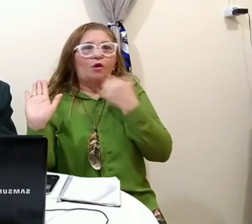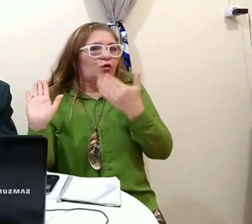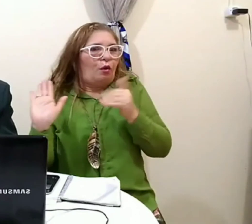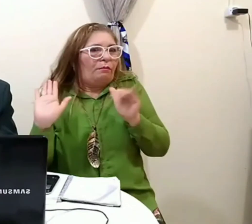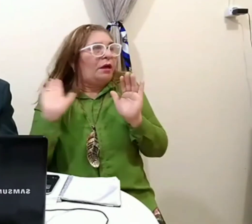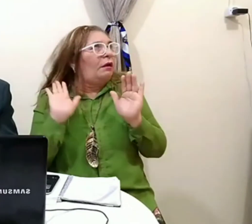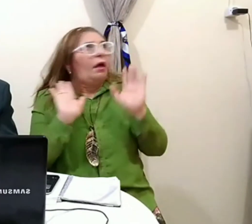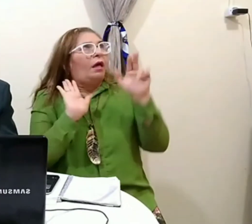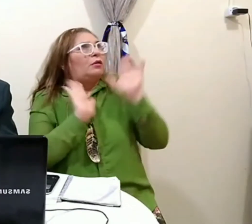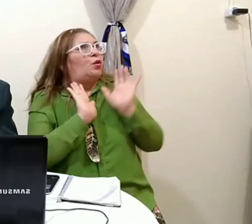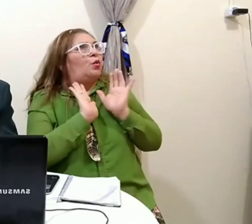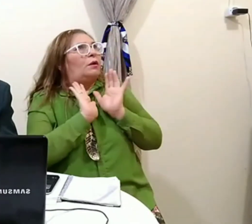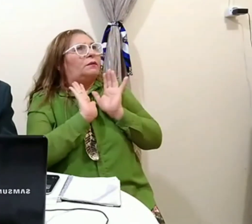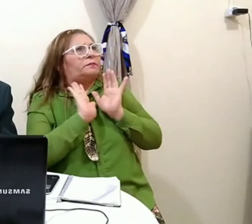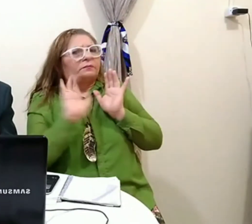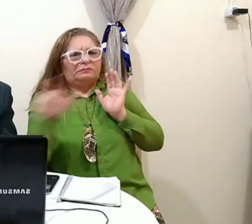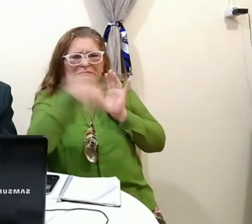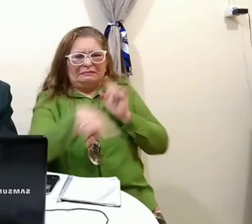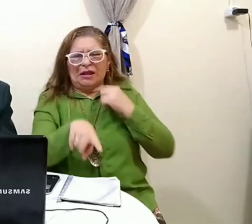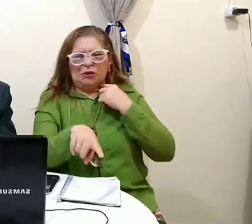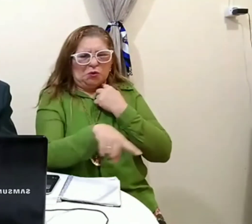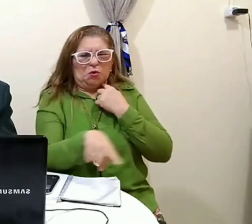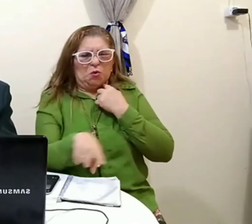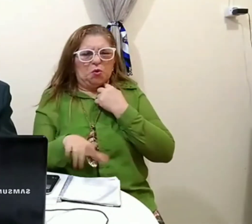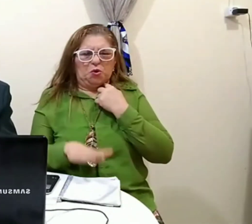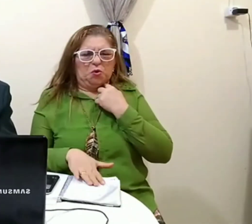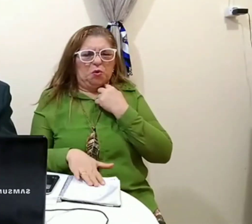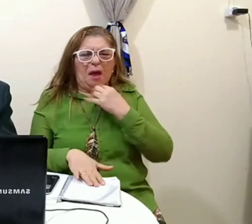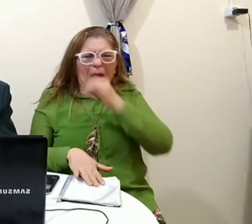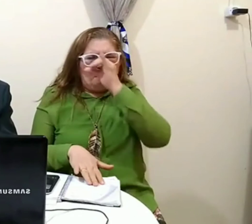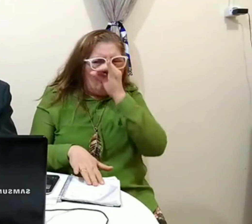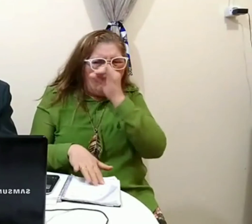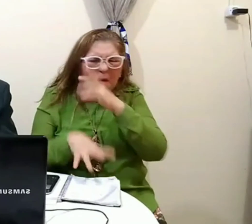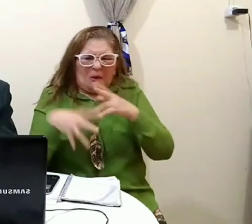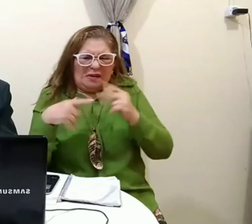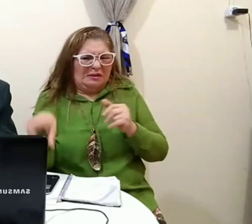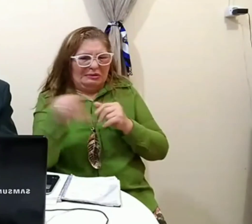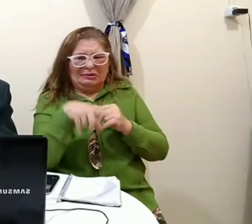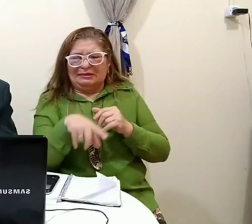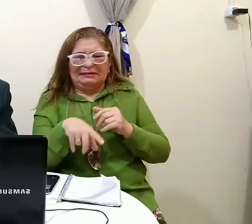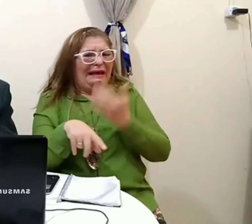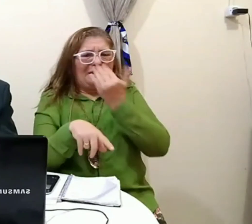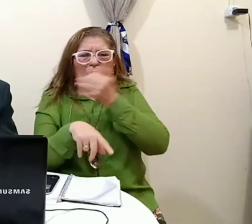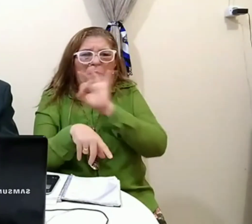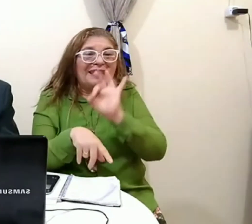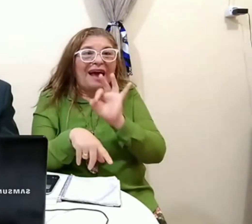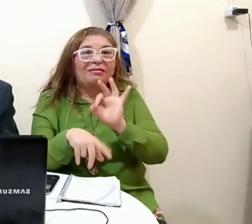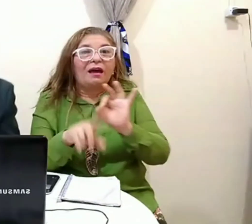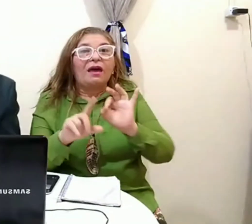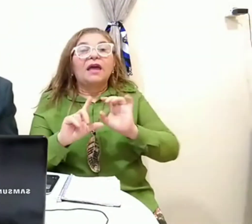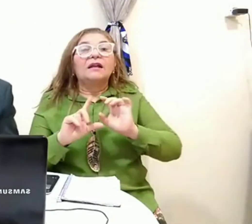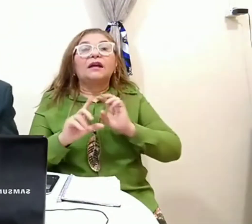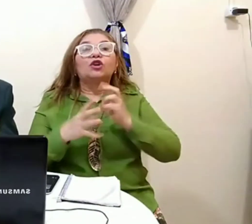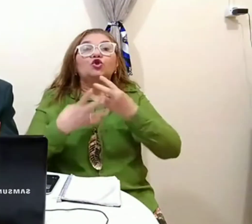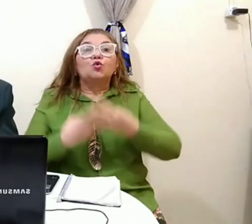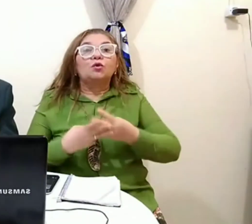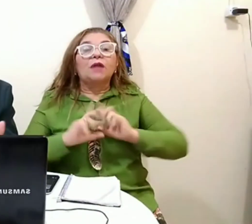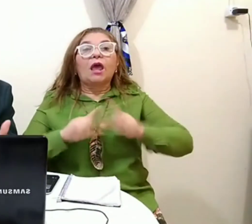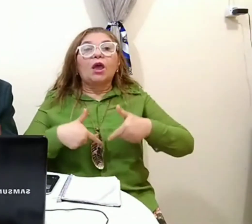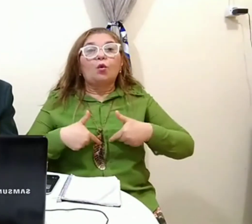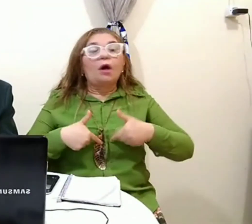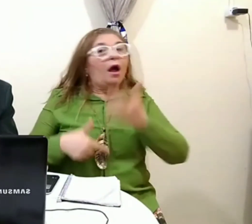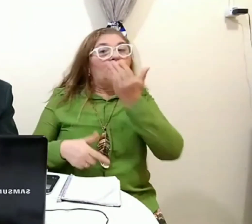Senhor, eu posso fazer isto, porque jamais comi coisa comum e imunda. Os judeus não comiam nem porco, nem uma